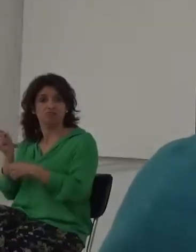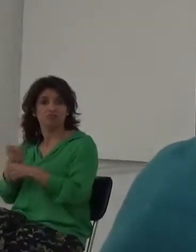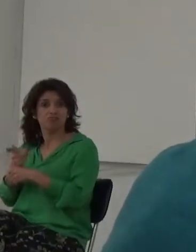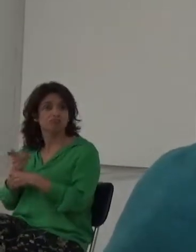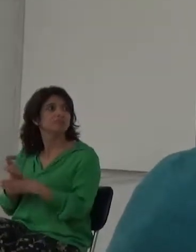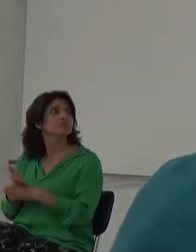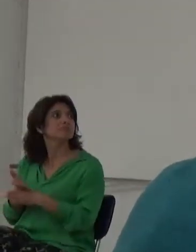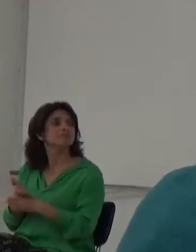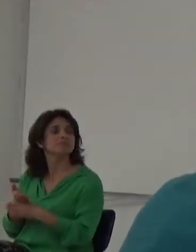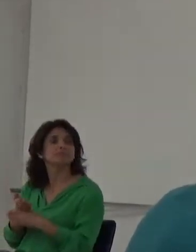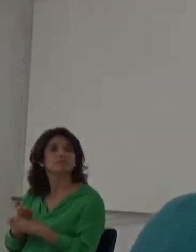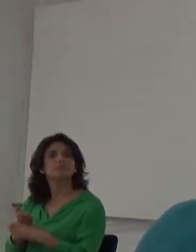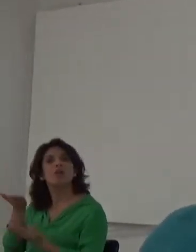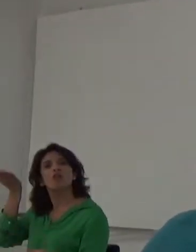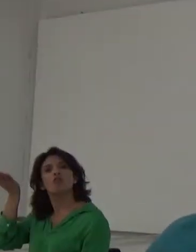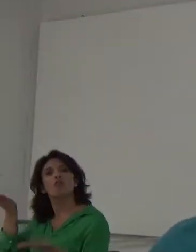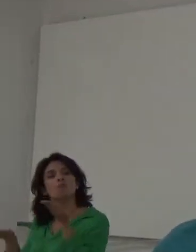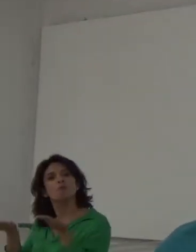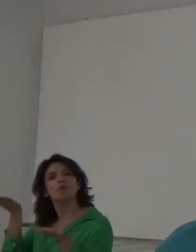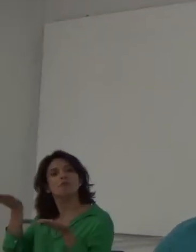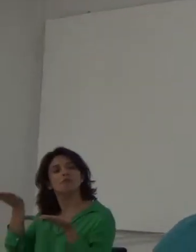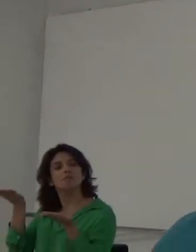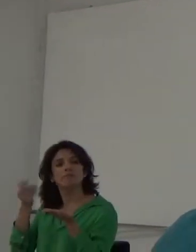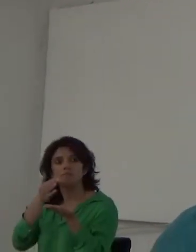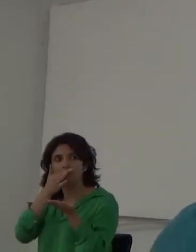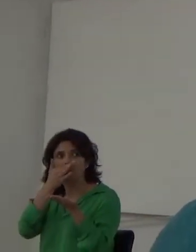En comparación